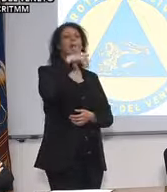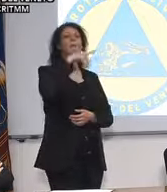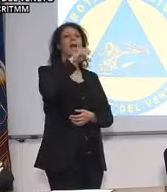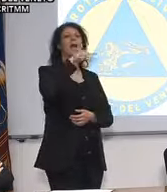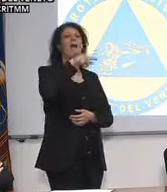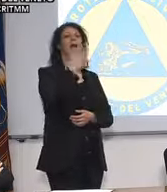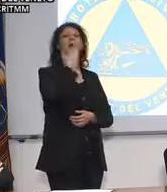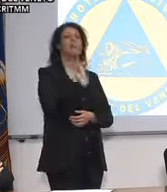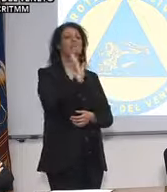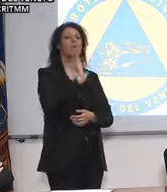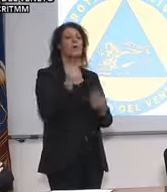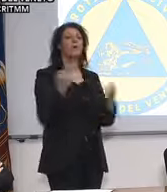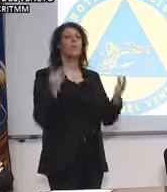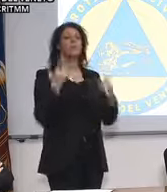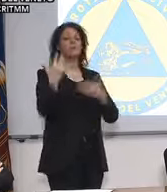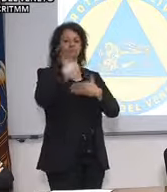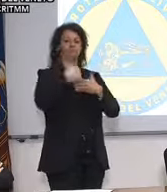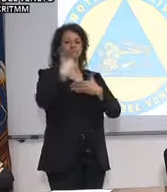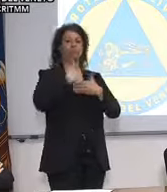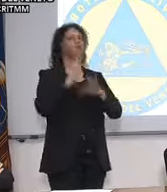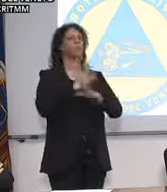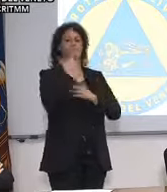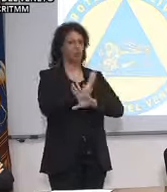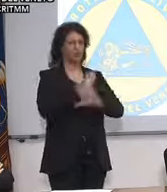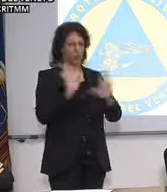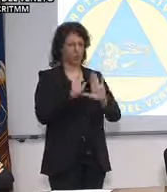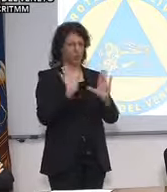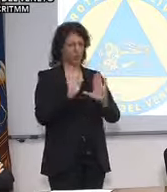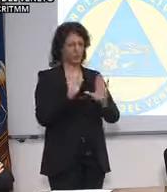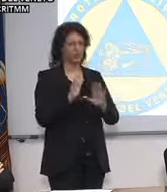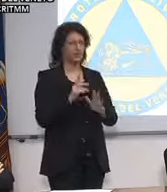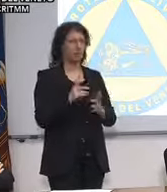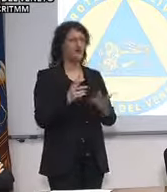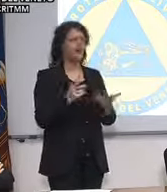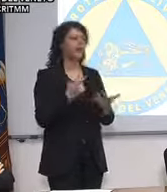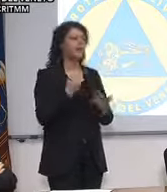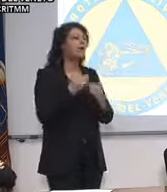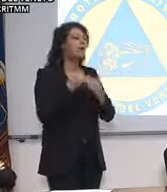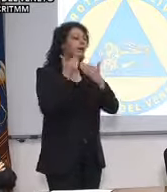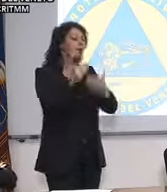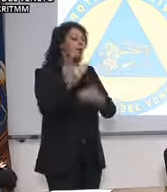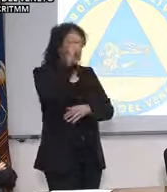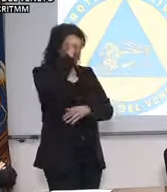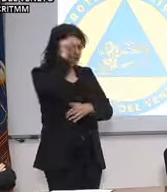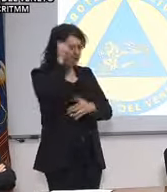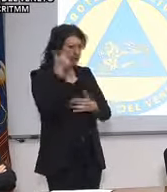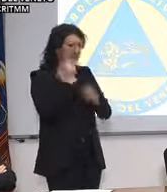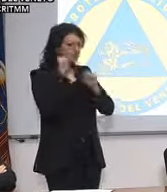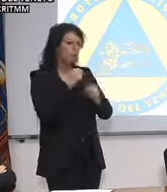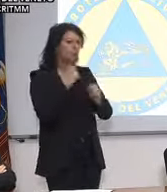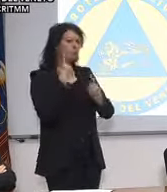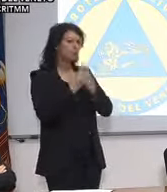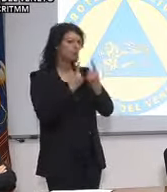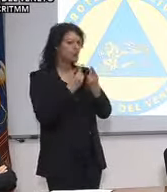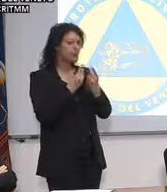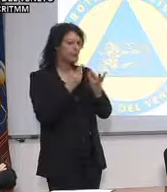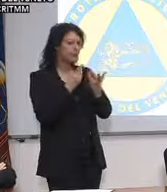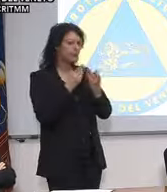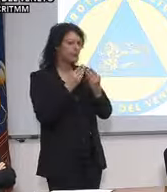ingressi dall'esterno. Diciamo, se di questo avete parlato, cioè per esempio per l'estate ci si potrà sbloccare questa situazione. Cosa volete che vi